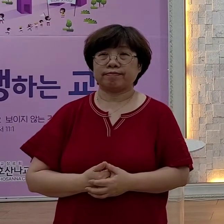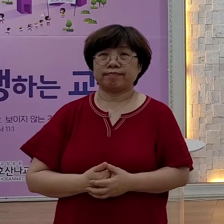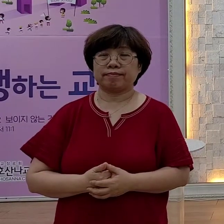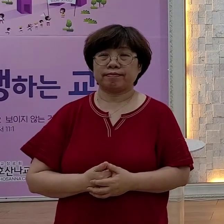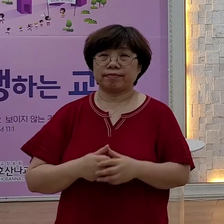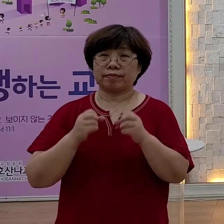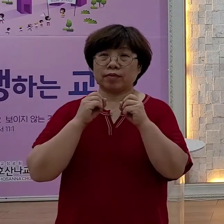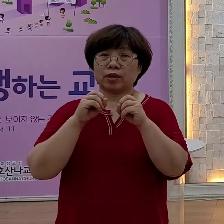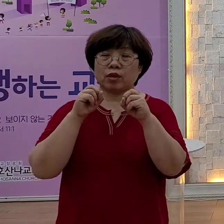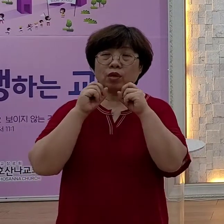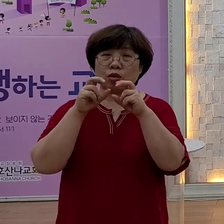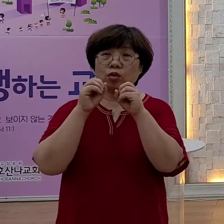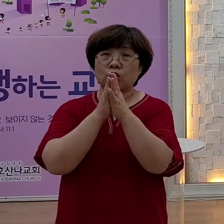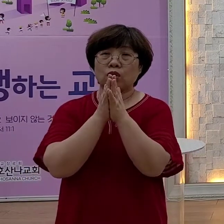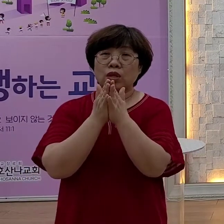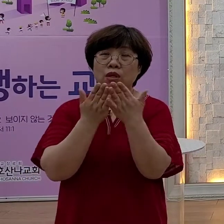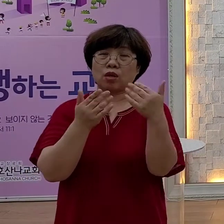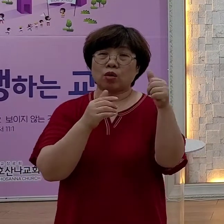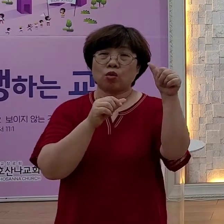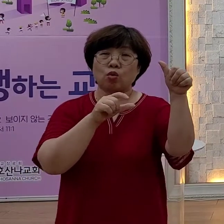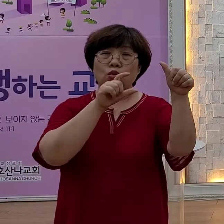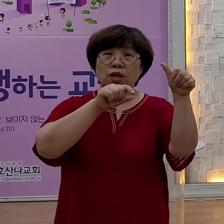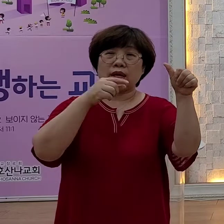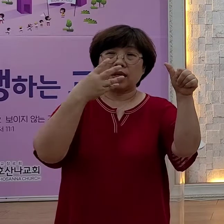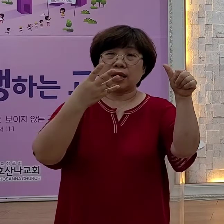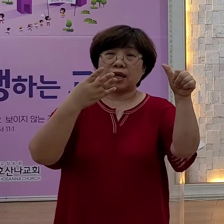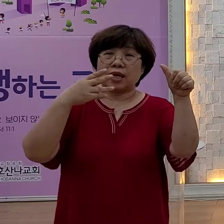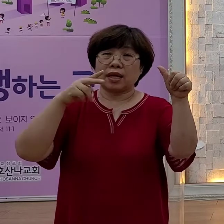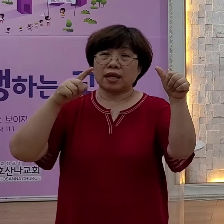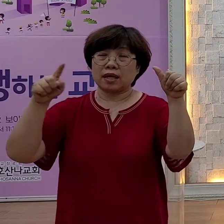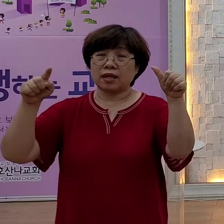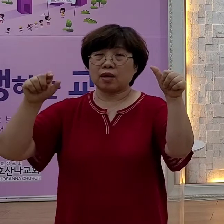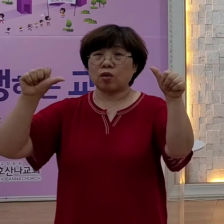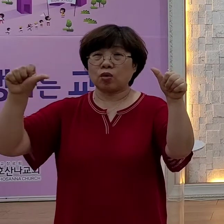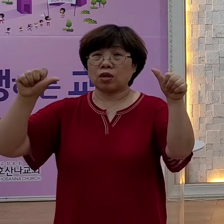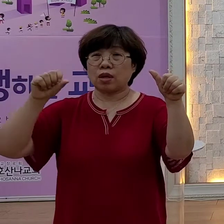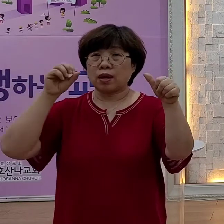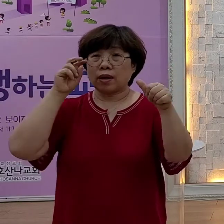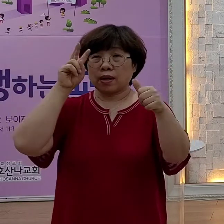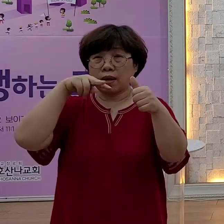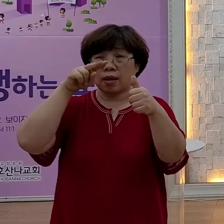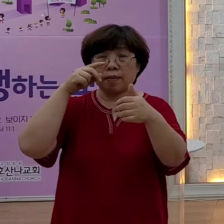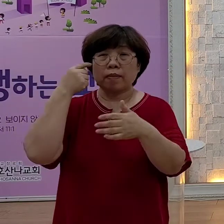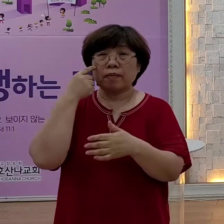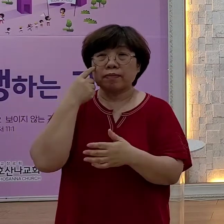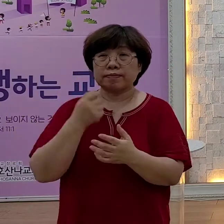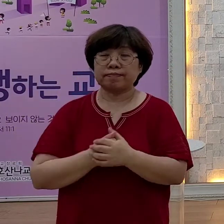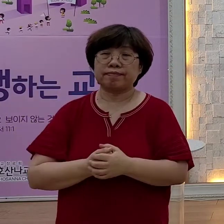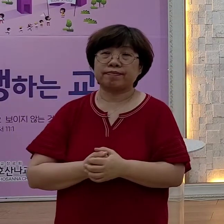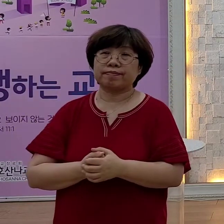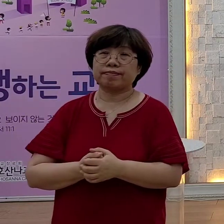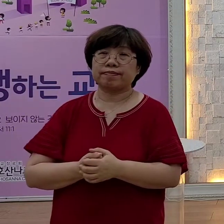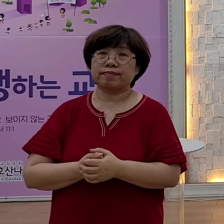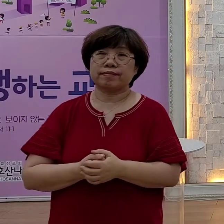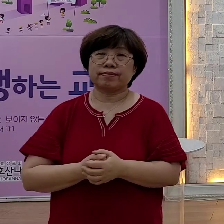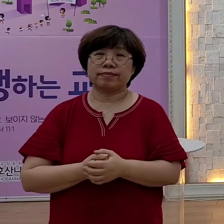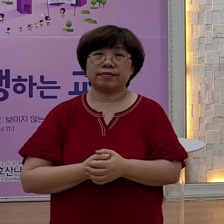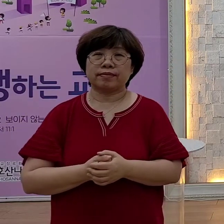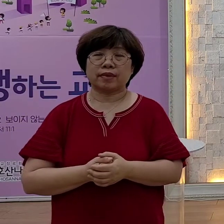보면 자, 여러분 4절 5절 성경책 보셔도 되고 앞에 보셔도 됩니다. 우리 4절과